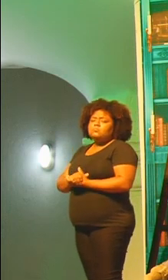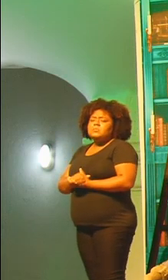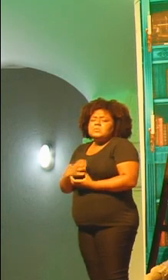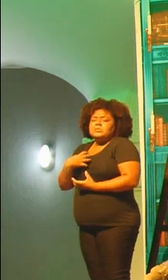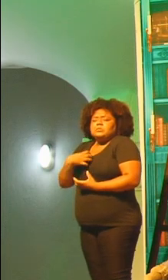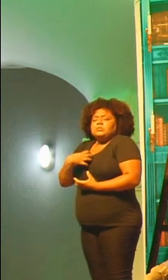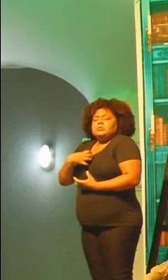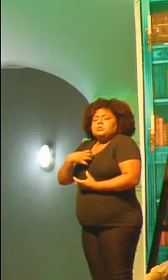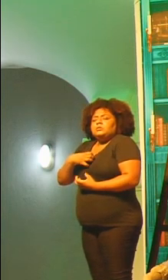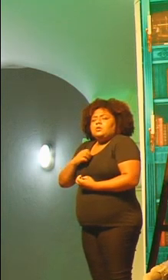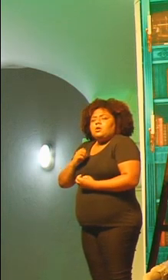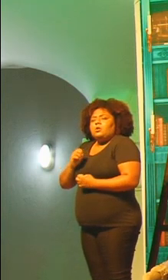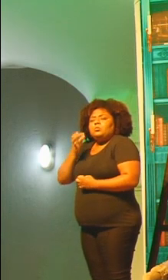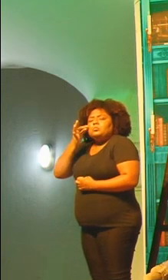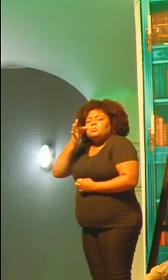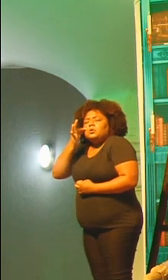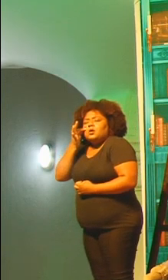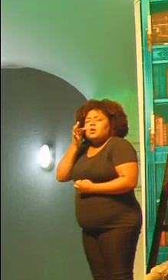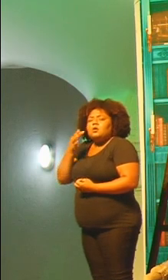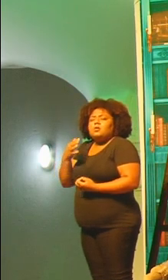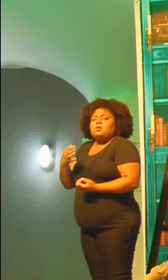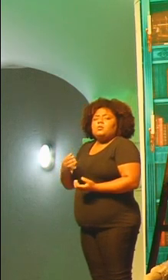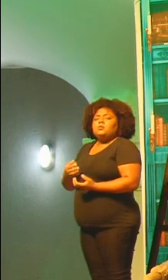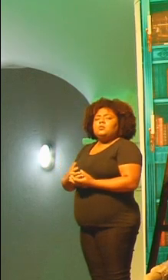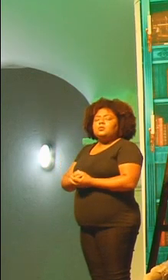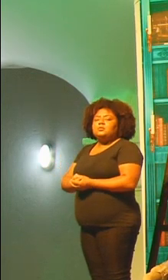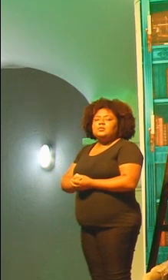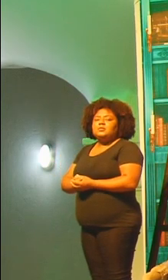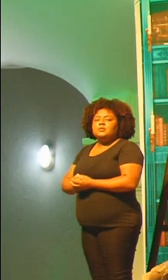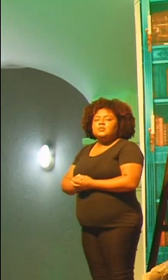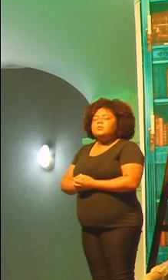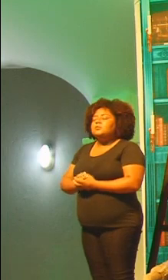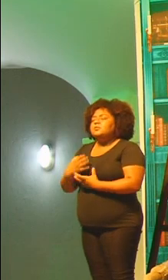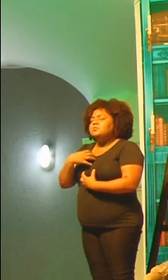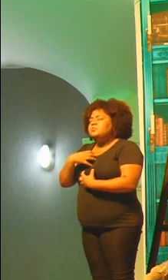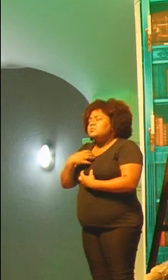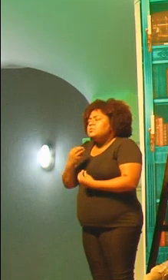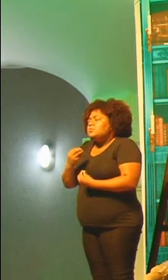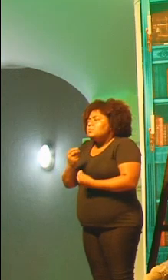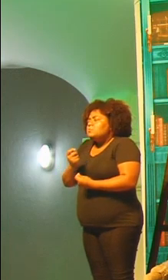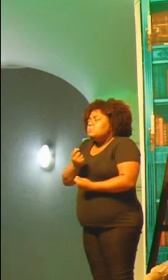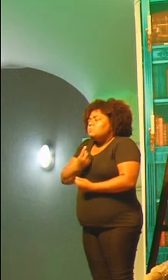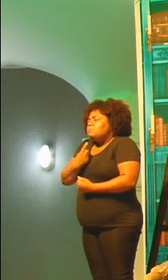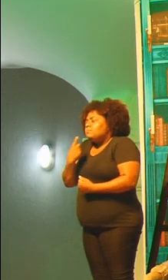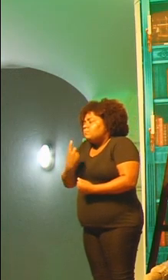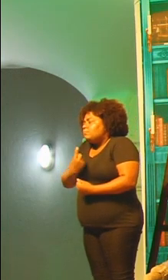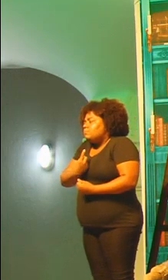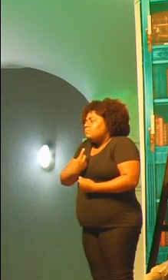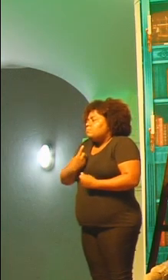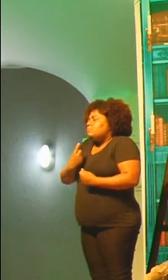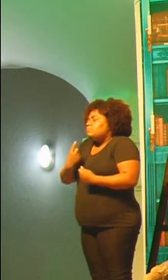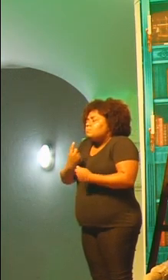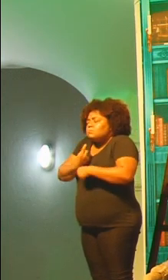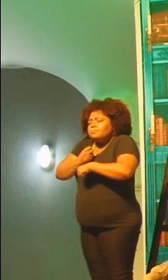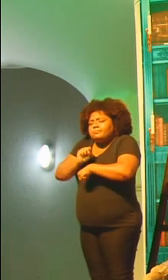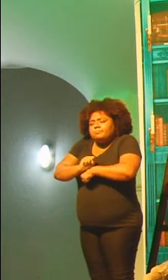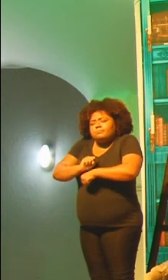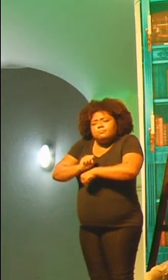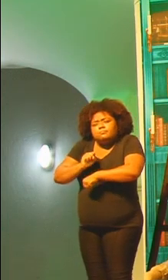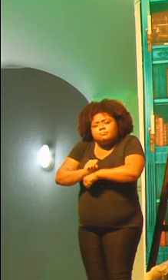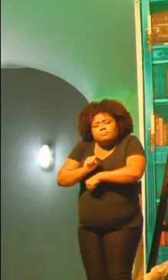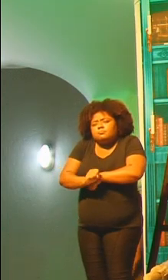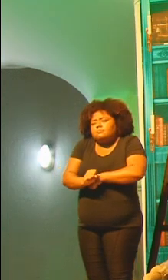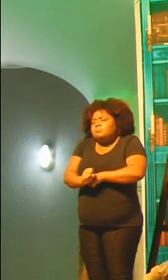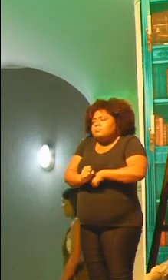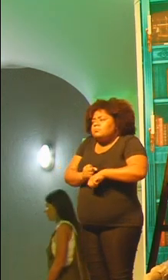humano, que é essa espécie do gozo lacaniano, não é, da solidão, da espera, da